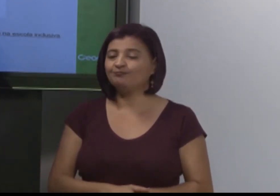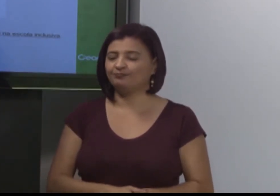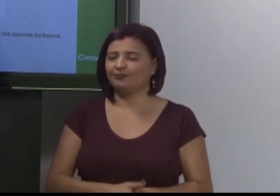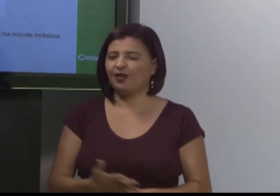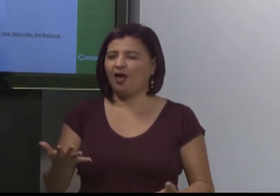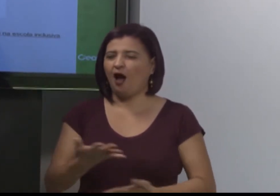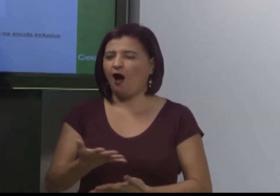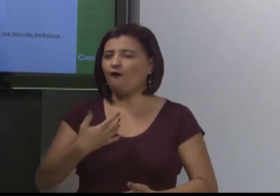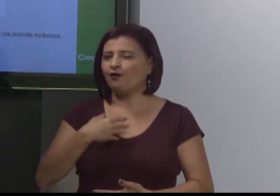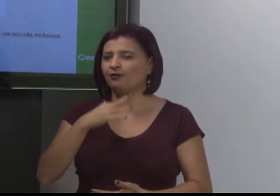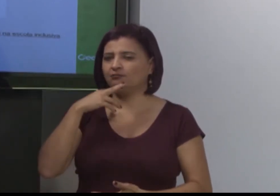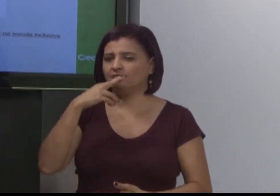Agora falo com vocês.